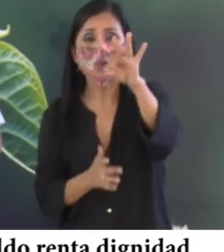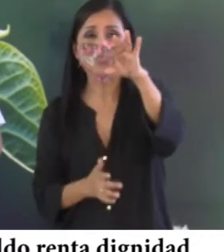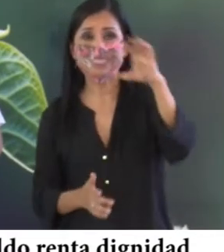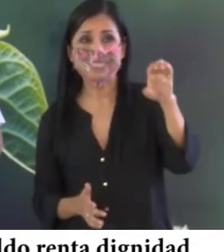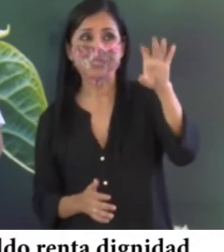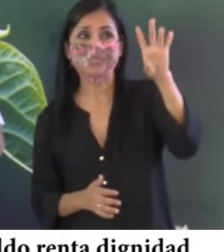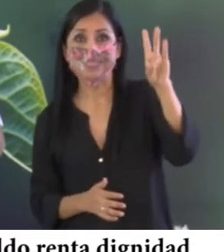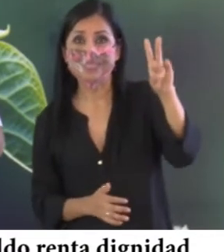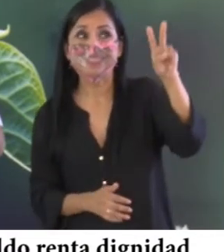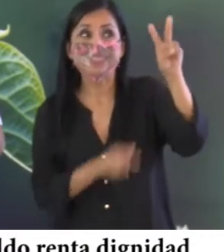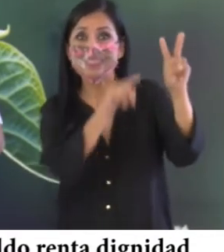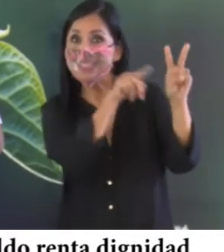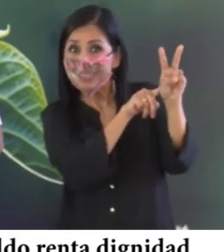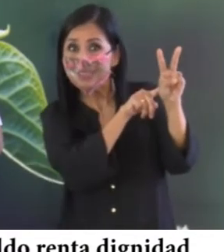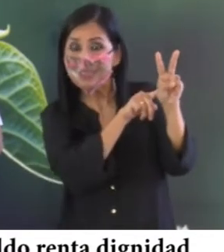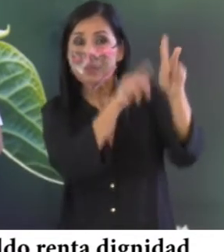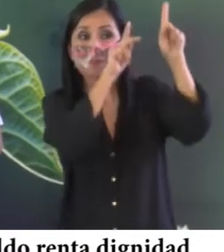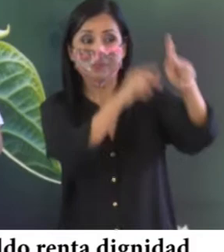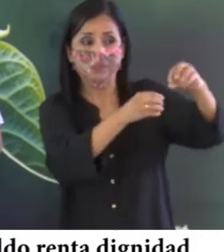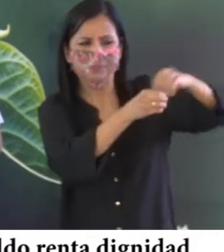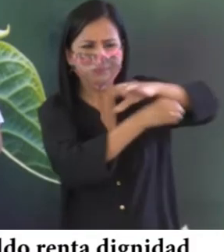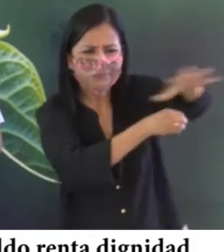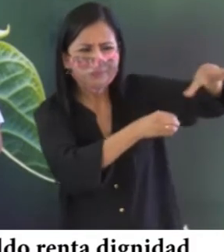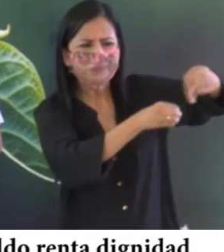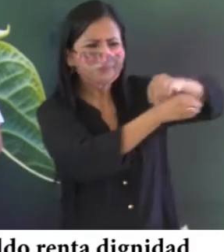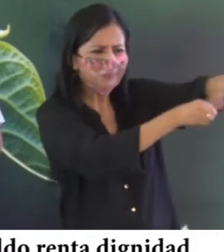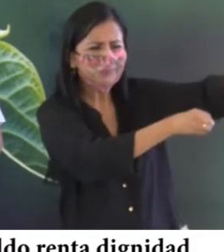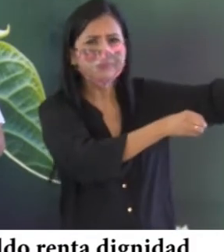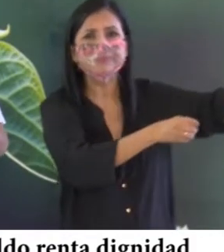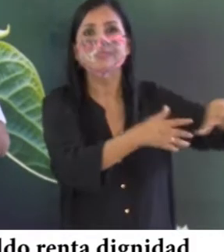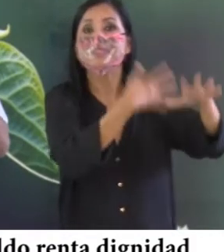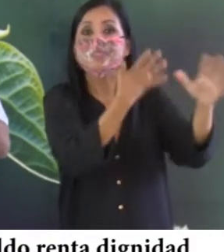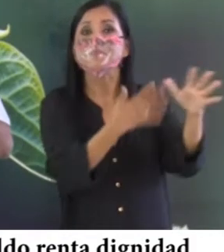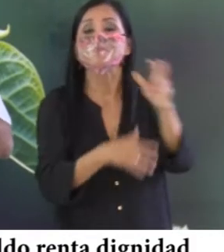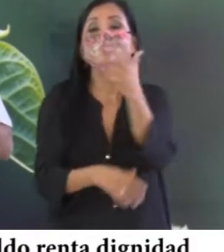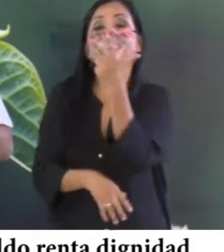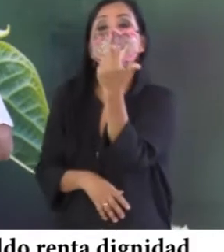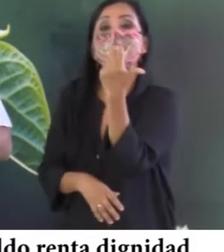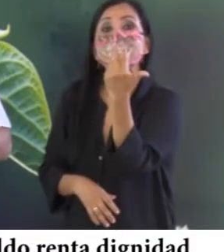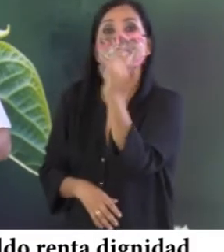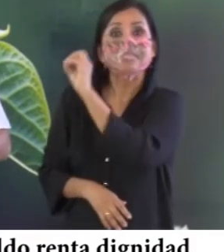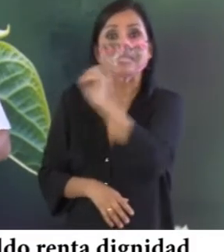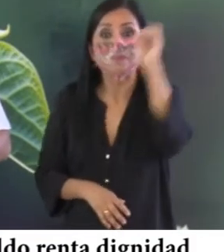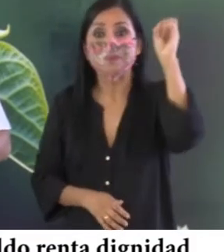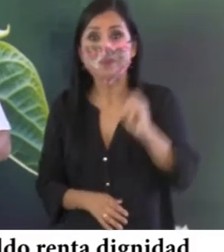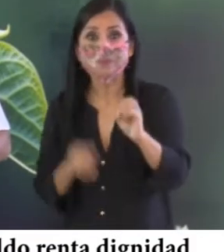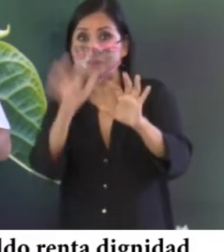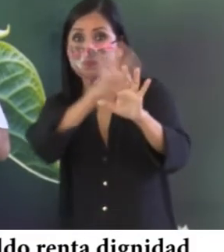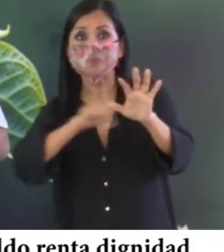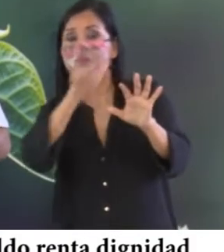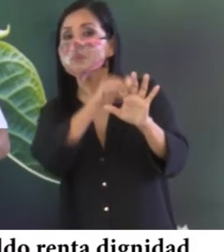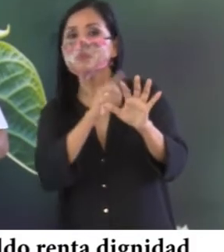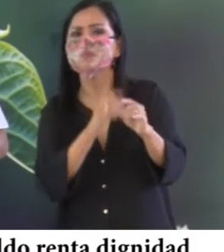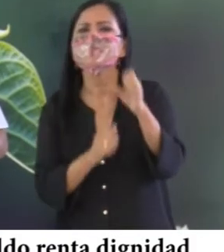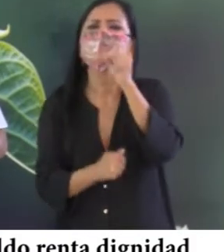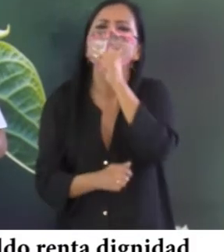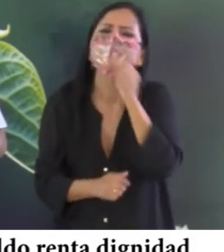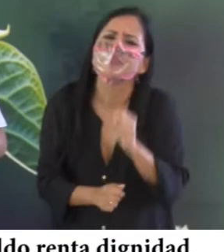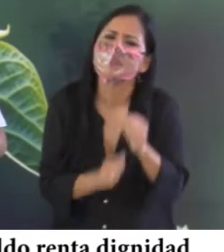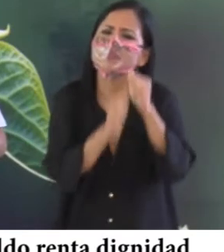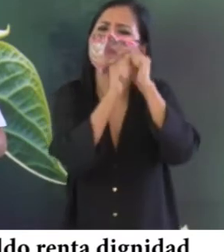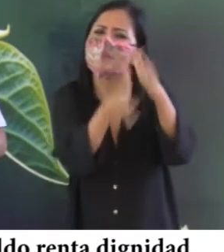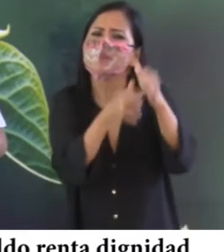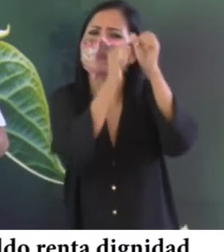34.972 personas que han sido contagiadas, tenemos el 13% de ese total que son adultos